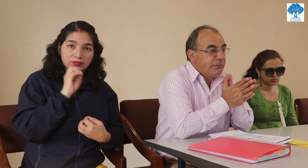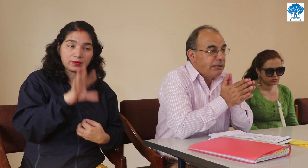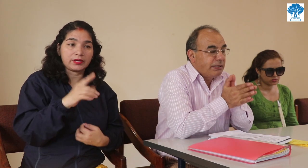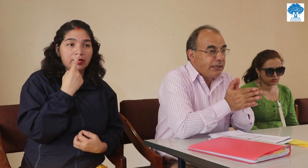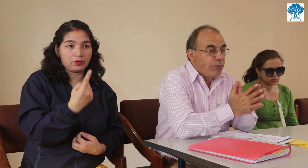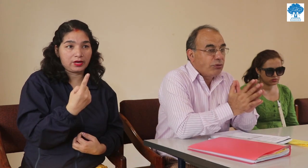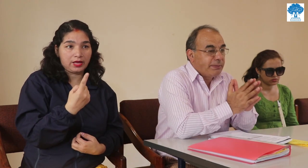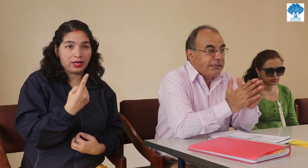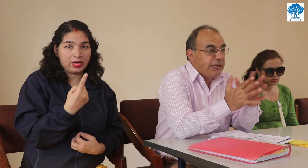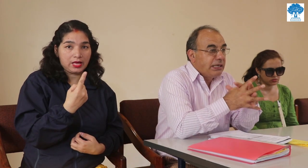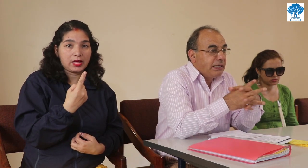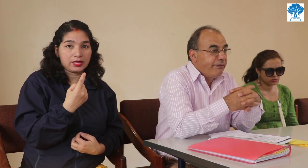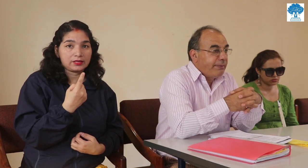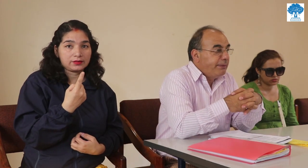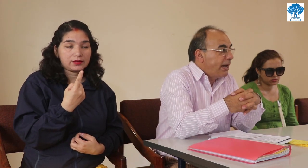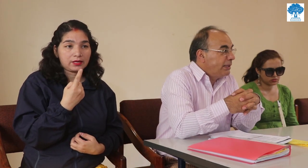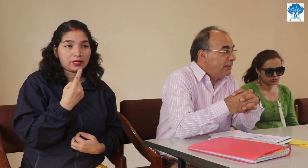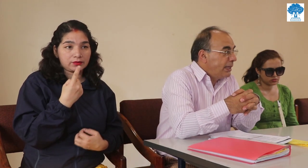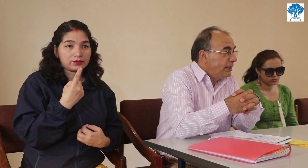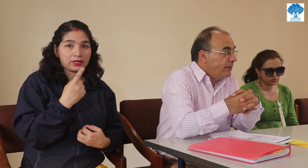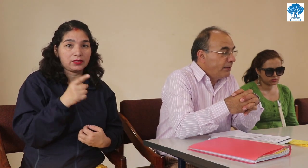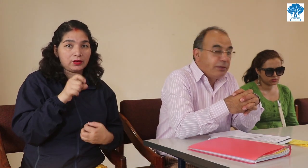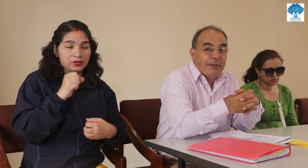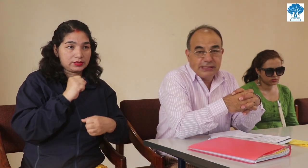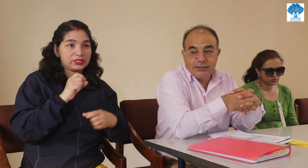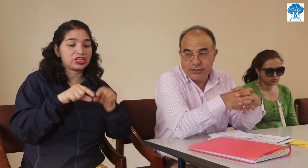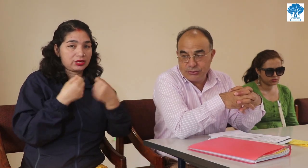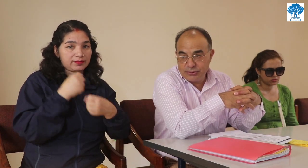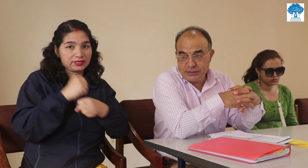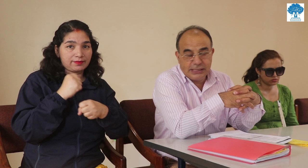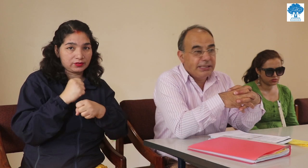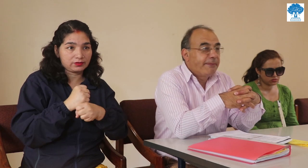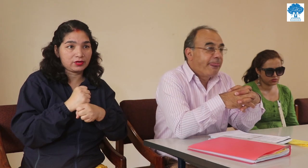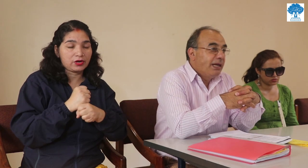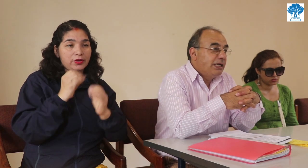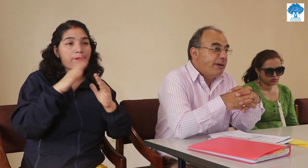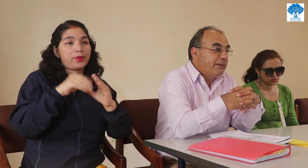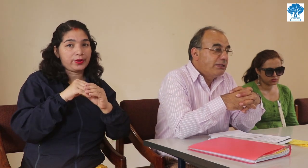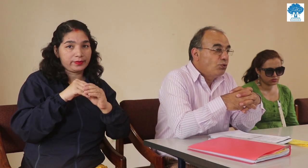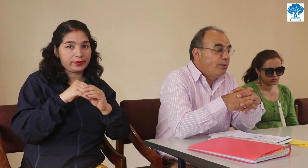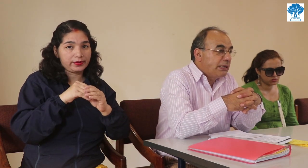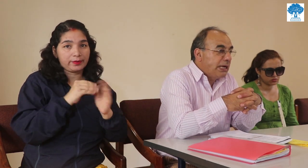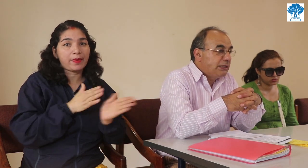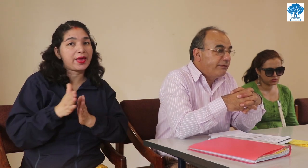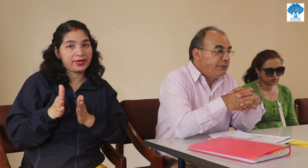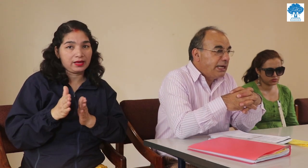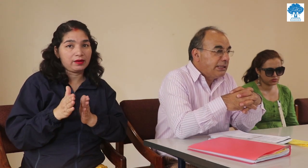एउटा एप्रोचमा चाहिँ फ्यामिली प्लानिङलाई परिभाषित गरियो. त्यसैले नेपालमा